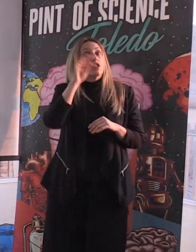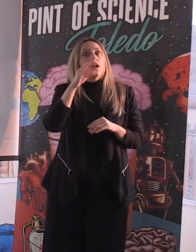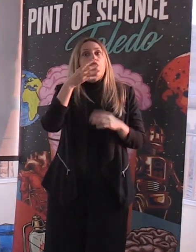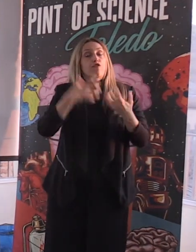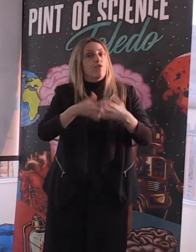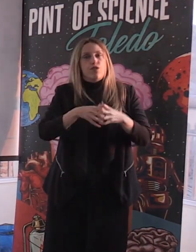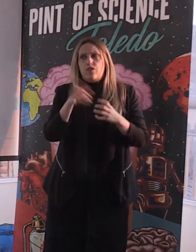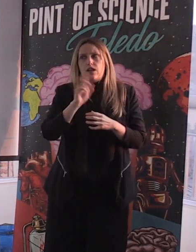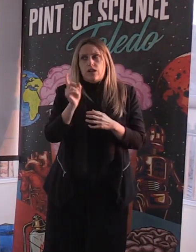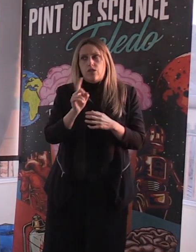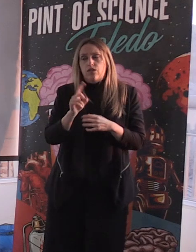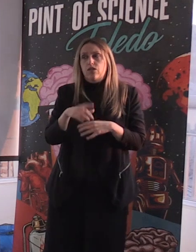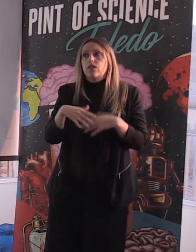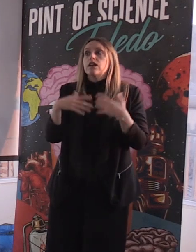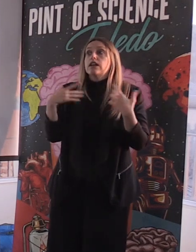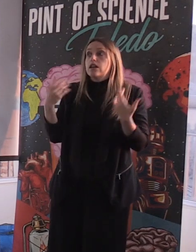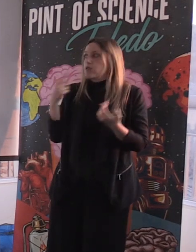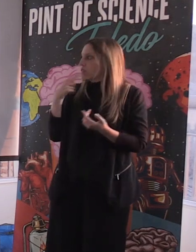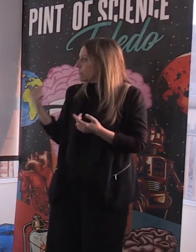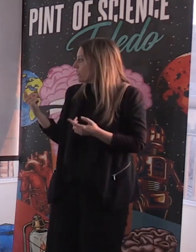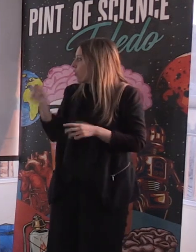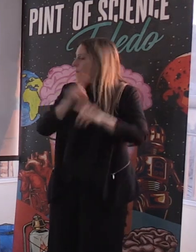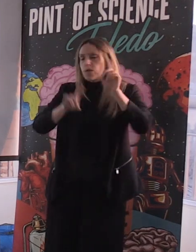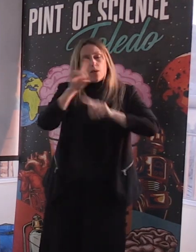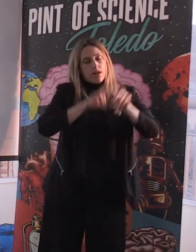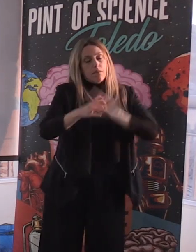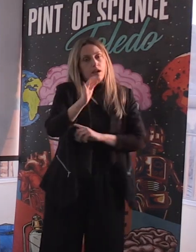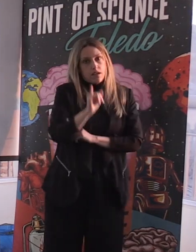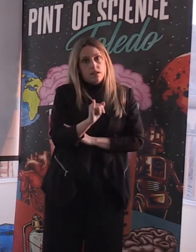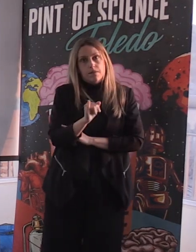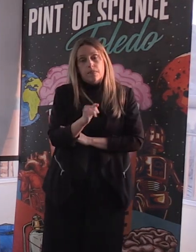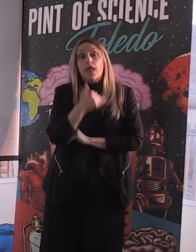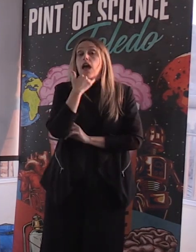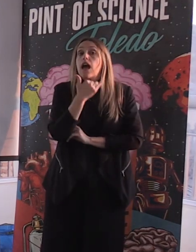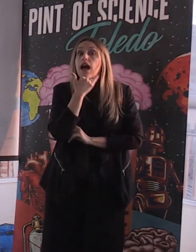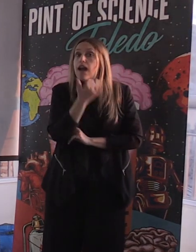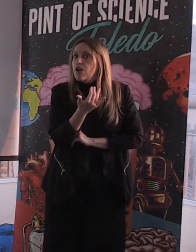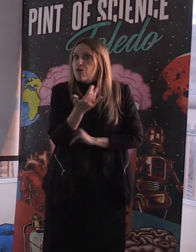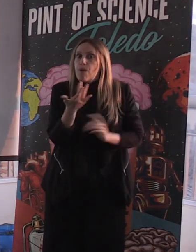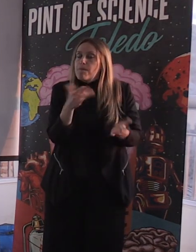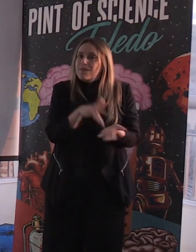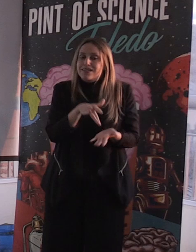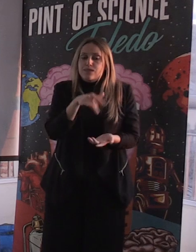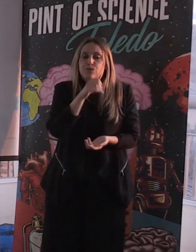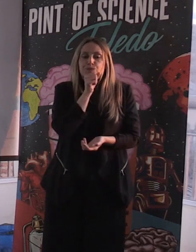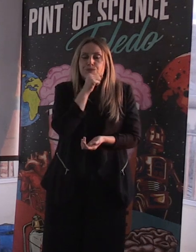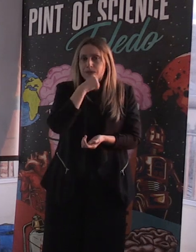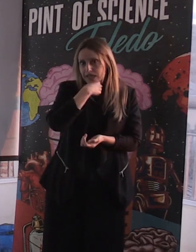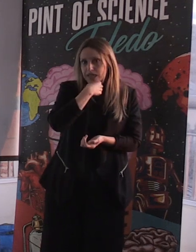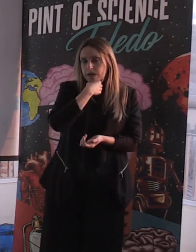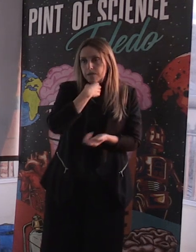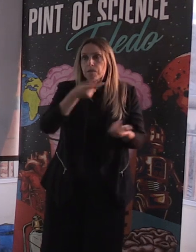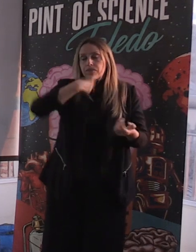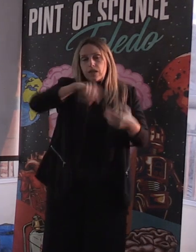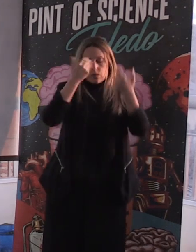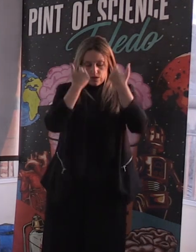Entonces Weismann reconoció el problema y dijo esto: algo está pasando con la vejez. Nuestro